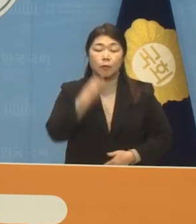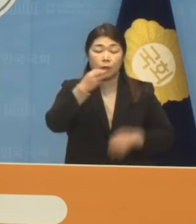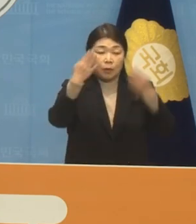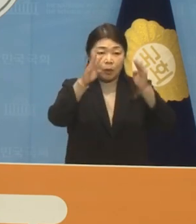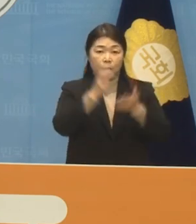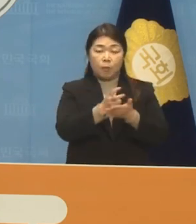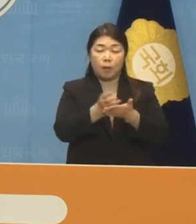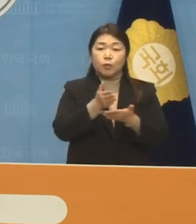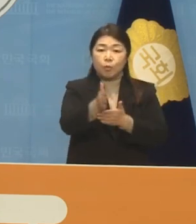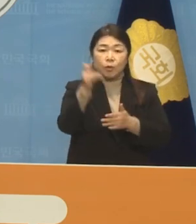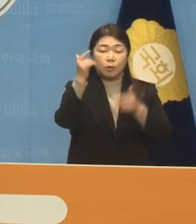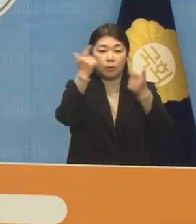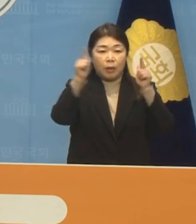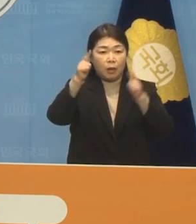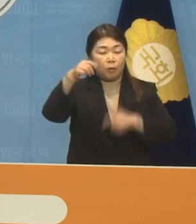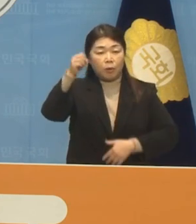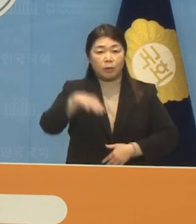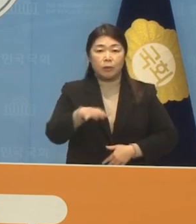서울대학교 법학전문대학원